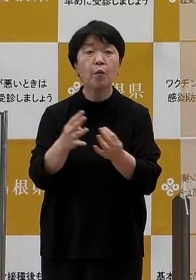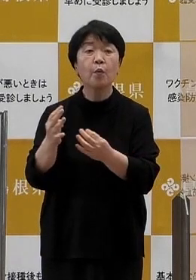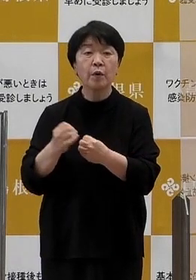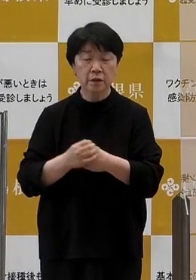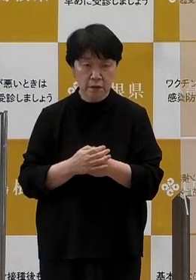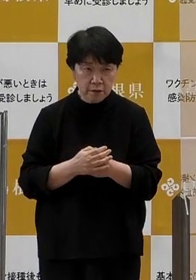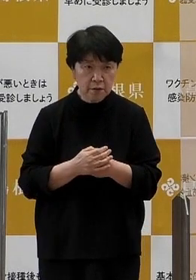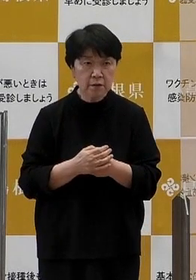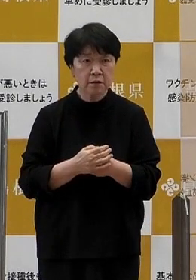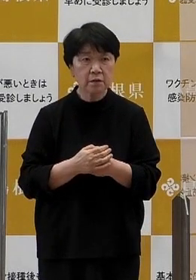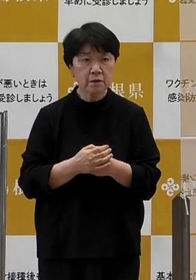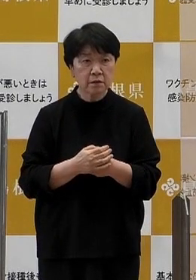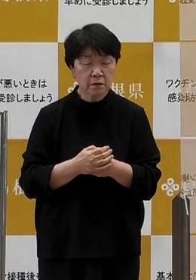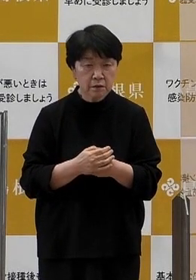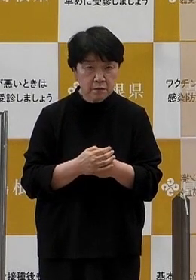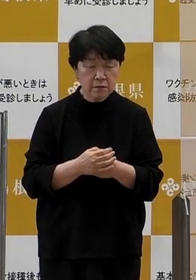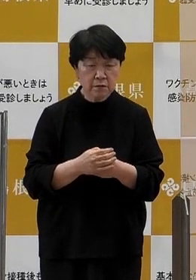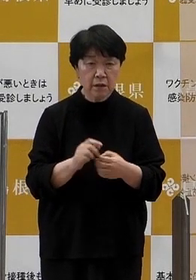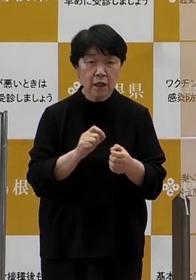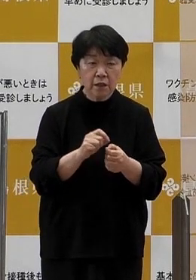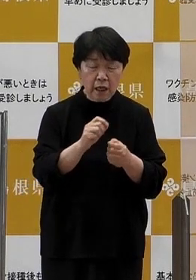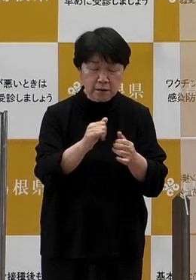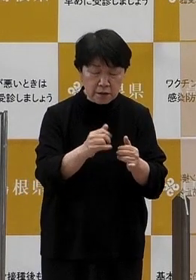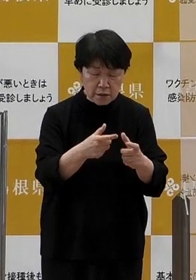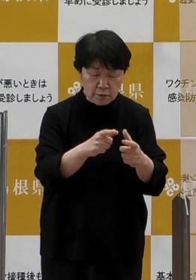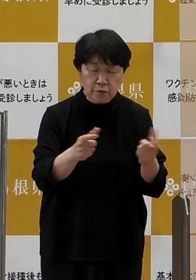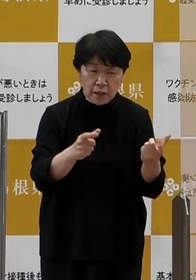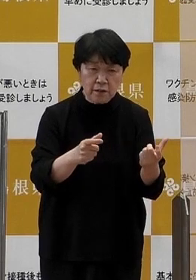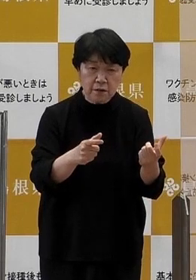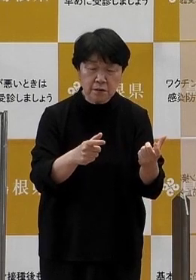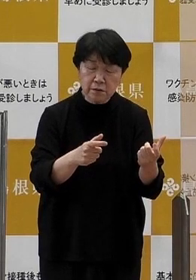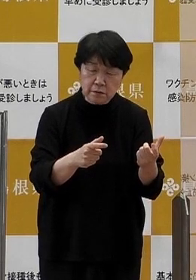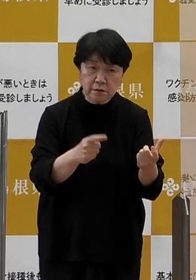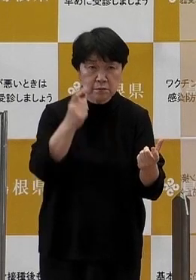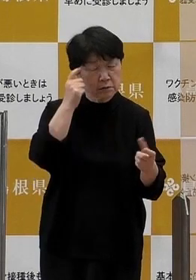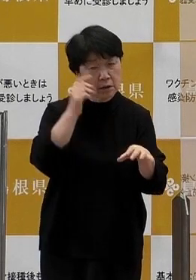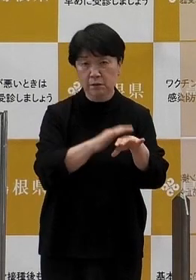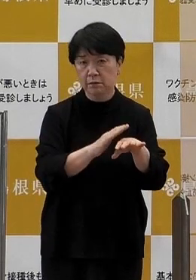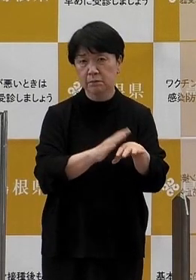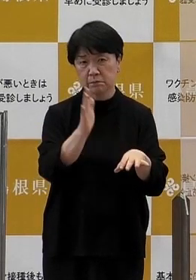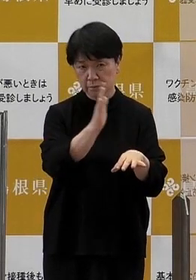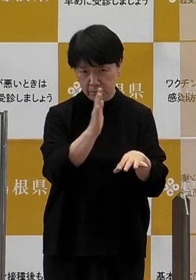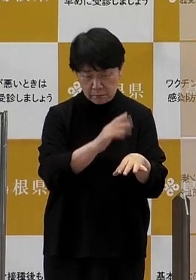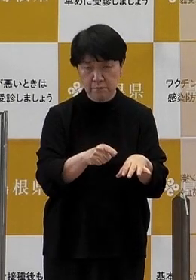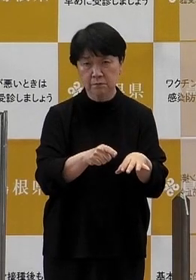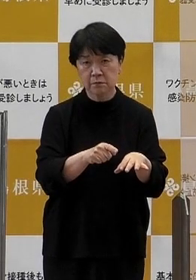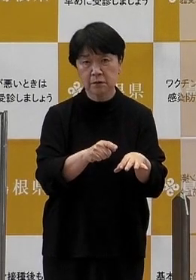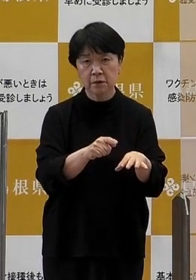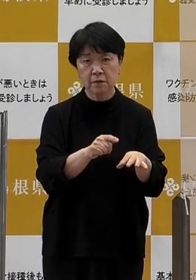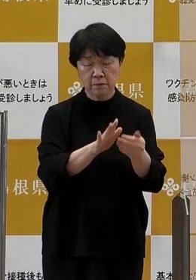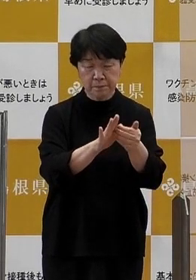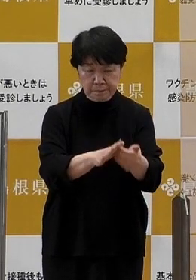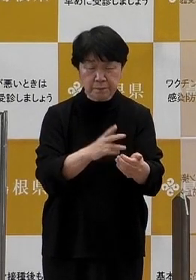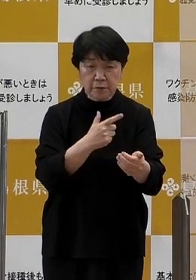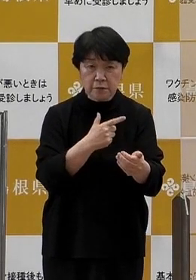他の県もそうですけど、別に感染者数を増やそうと思って増やしてるわけじゃない。抑えた結果がこうだから、ね、これが